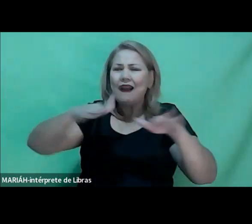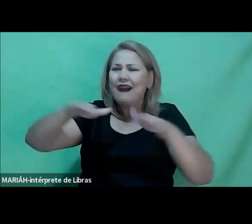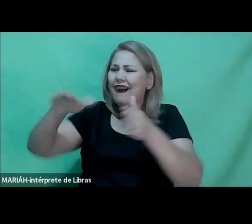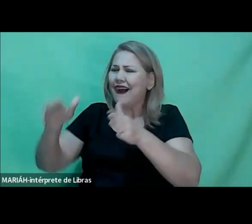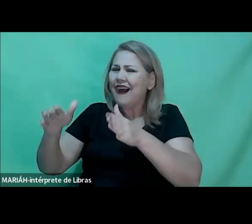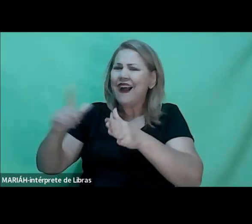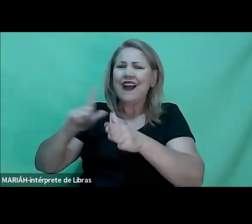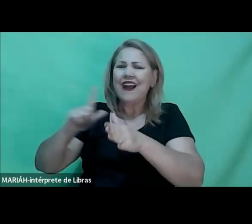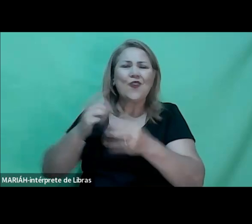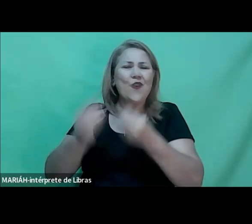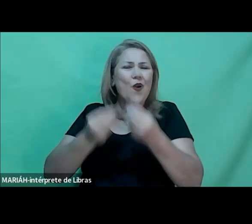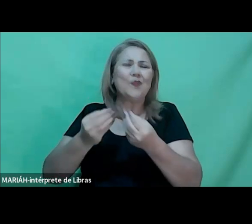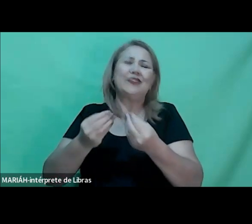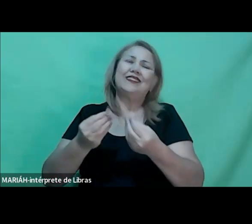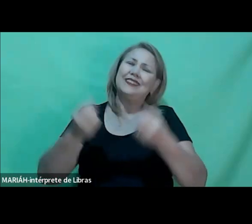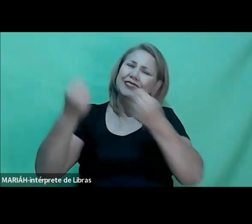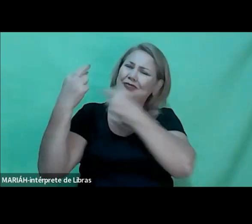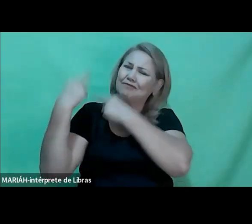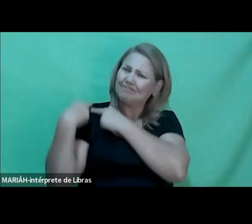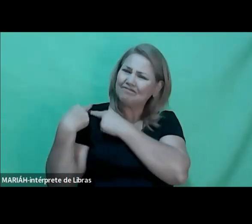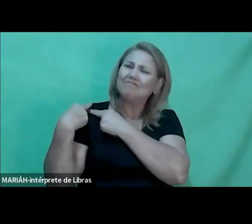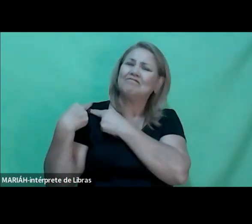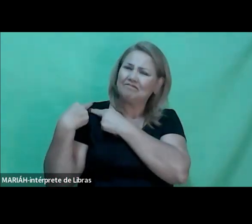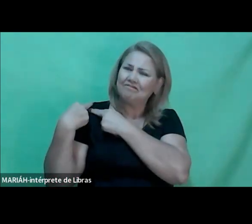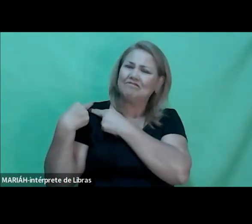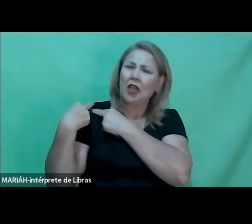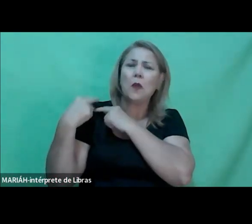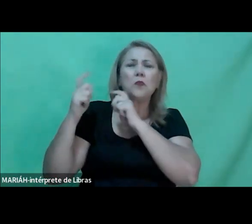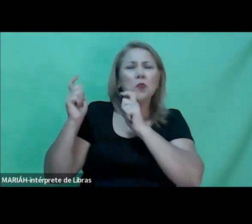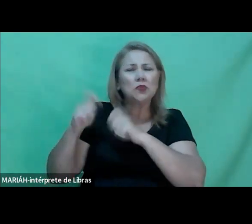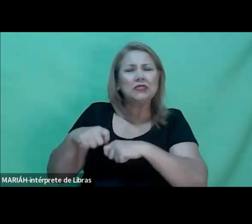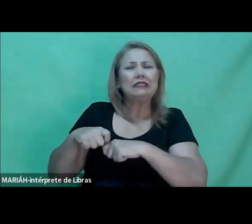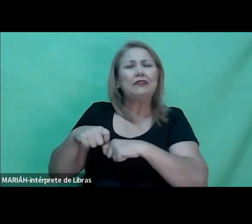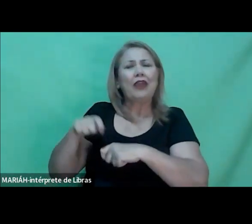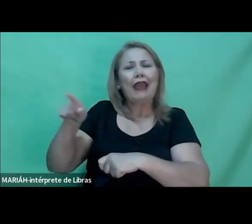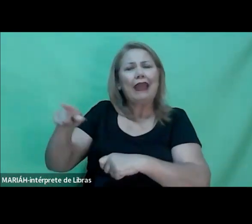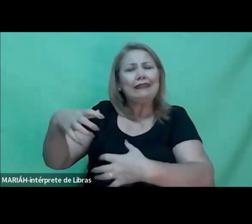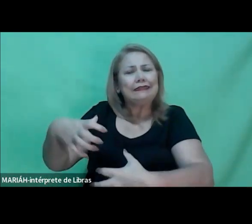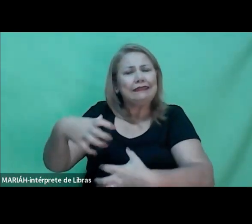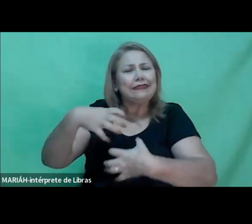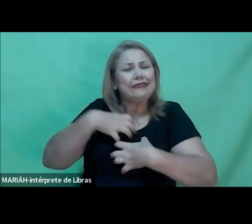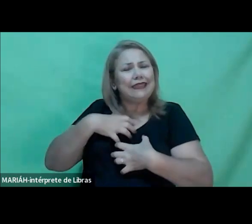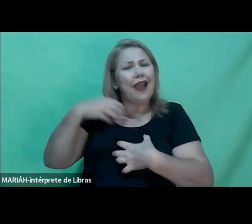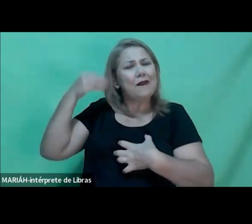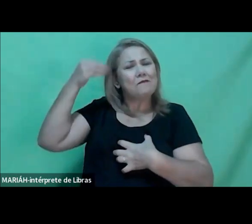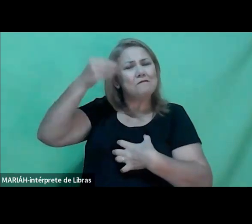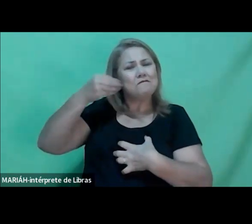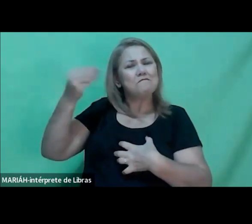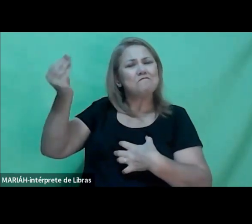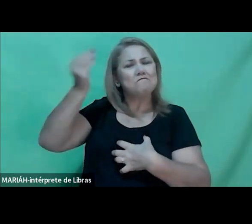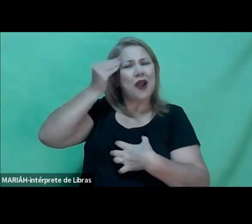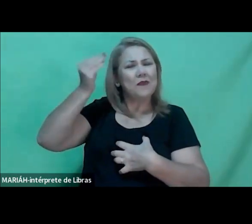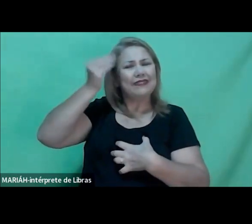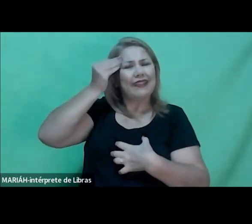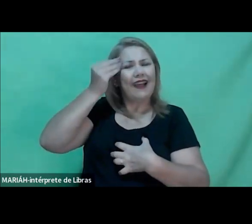grande porque nosotros podemos hacer vivir lo que eh ellos no pueden ver